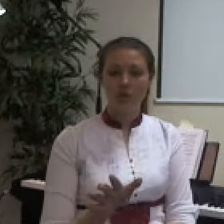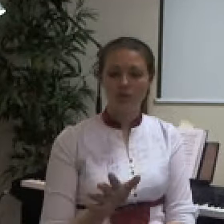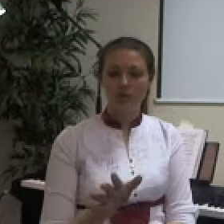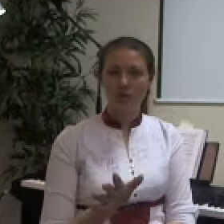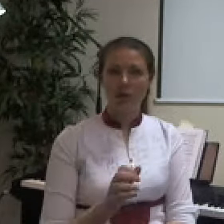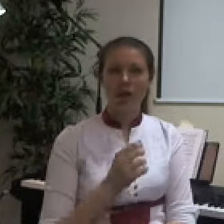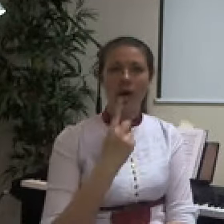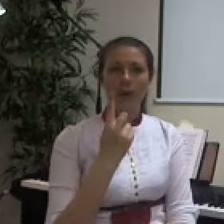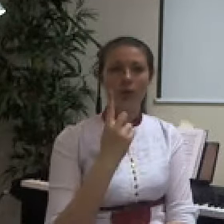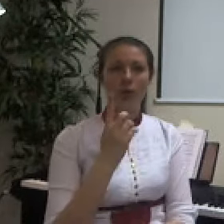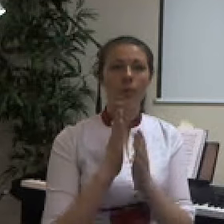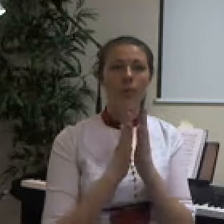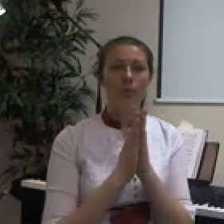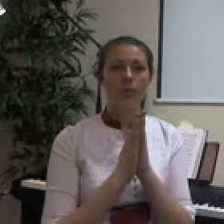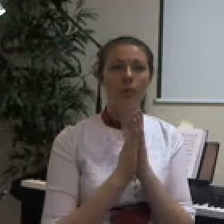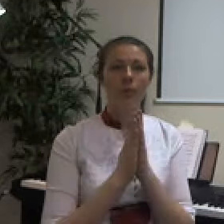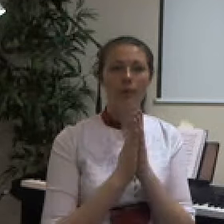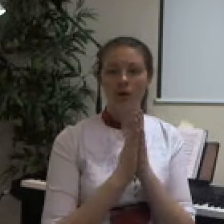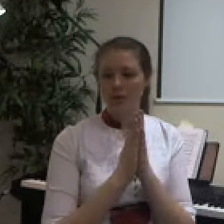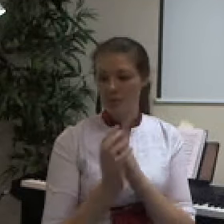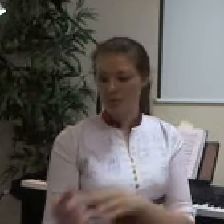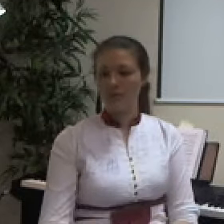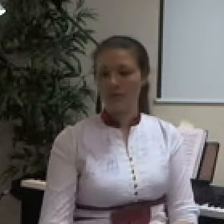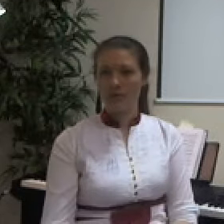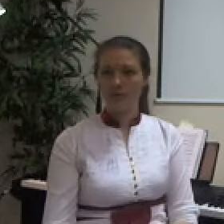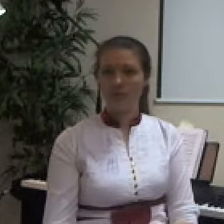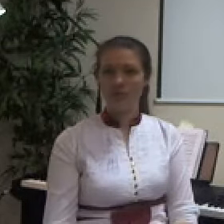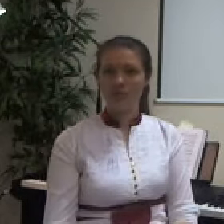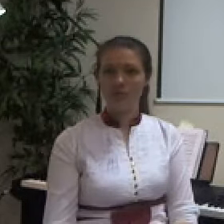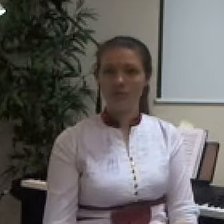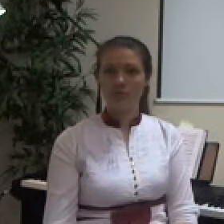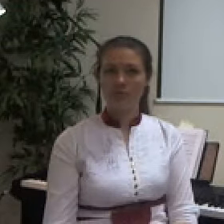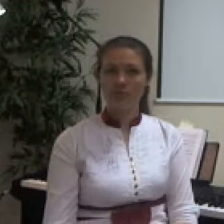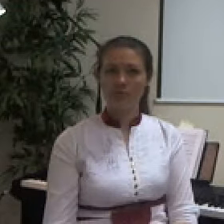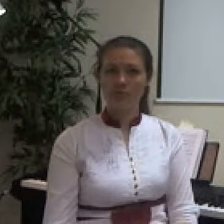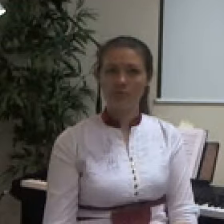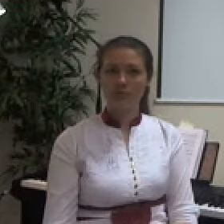потом прошу тебя, Господь, живи.